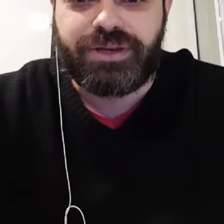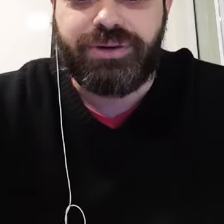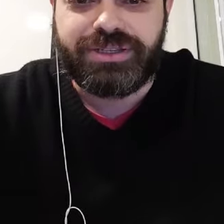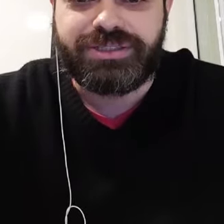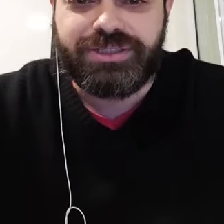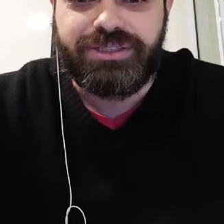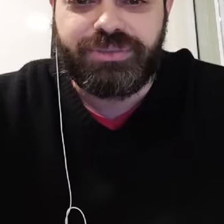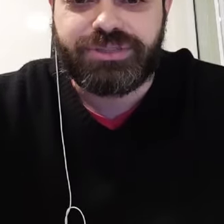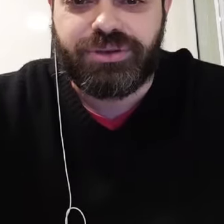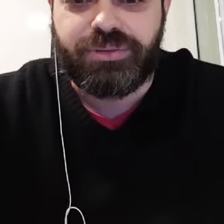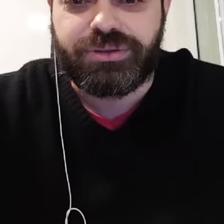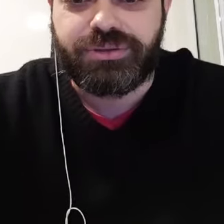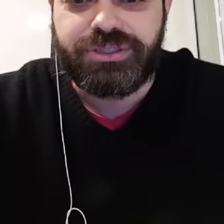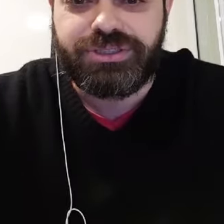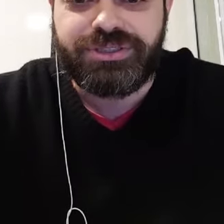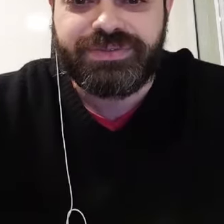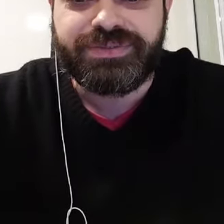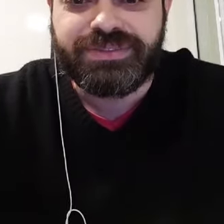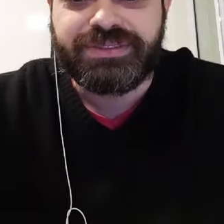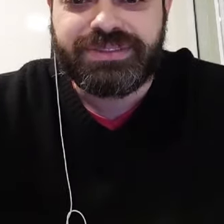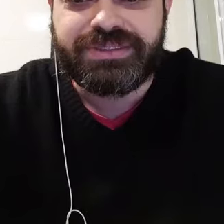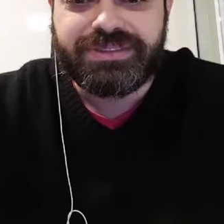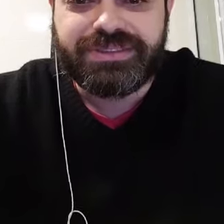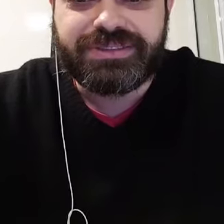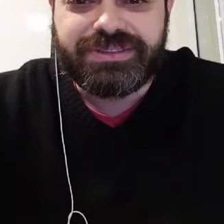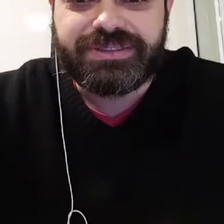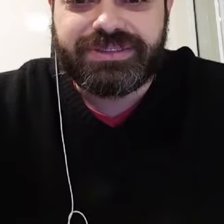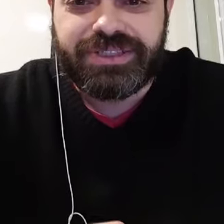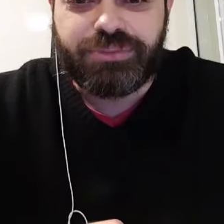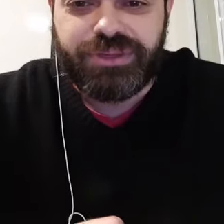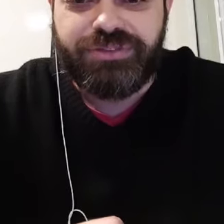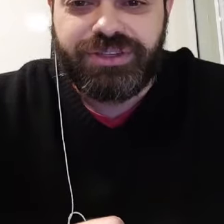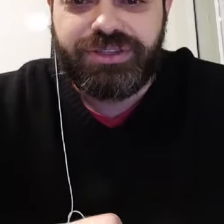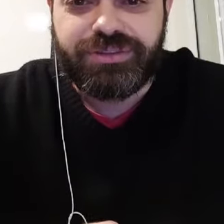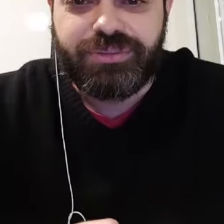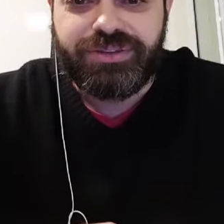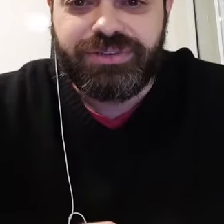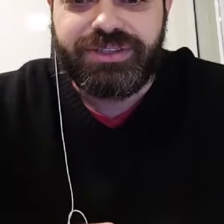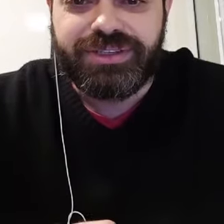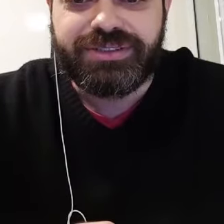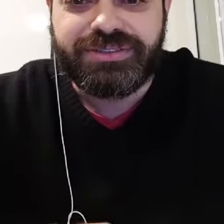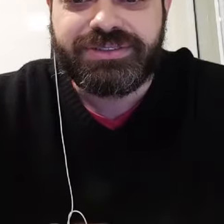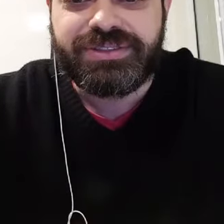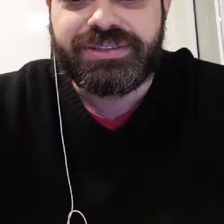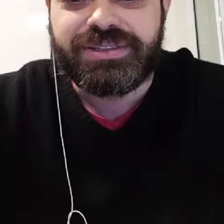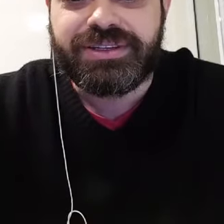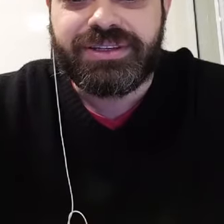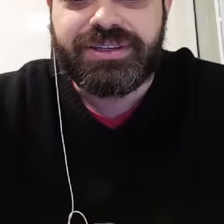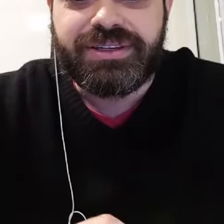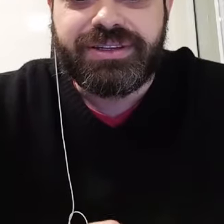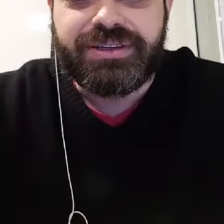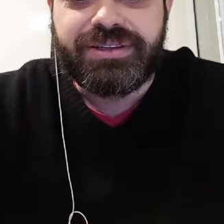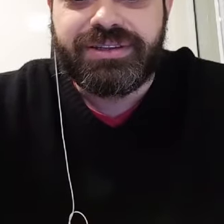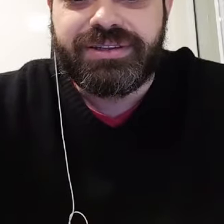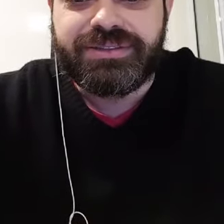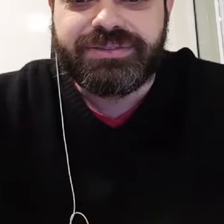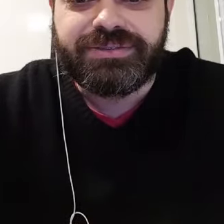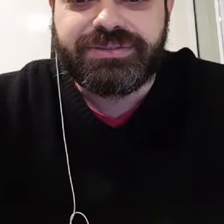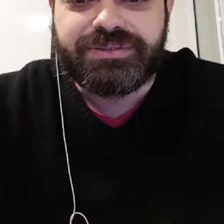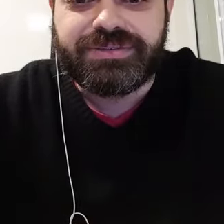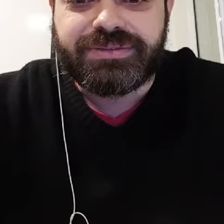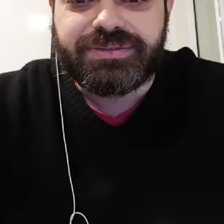Opa, agora sim, pessoal, boa noite. Sejam bem-vindos, bem-vinda.